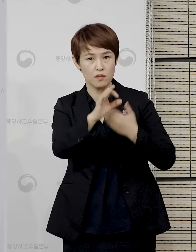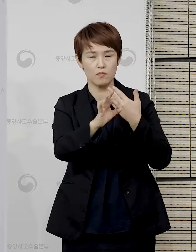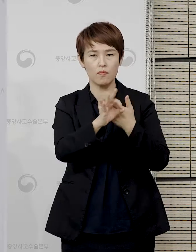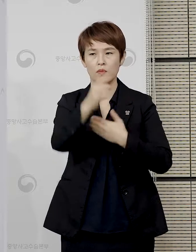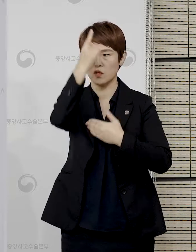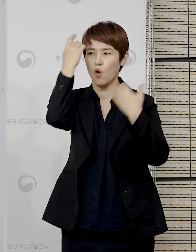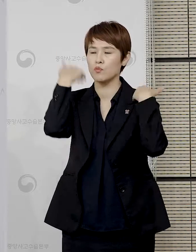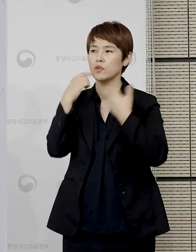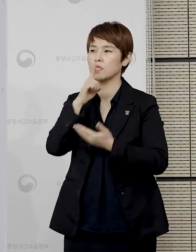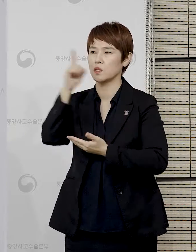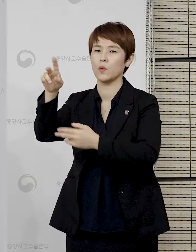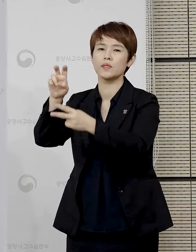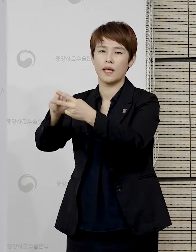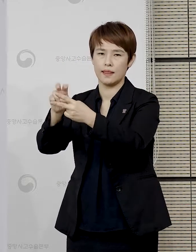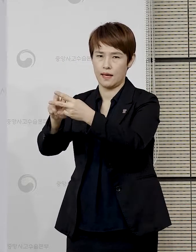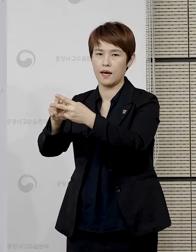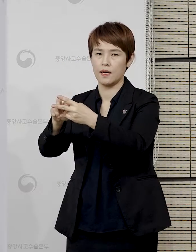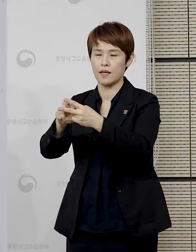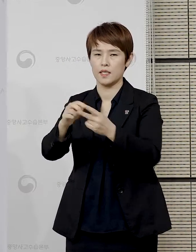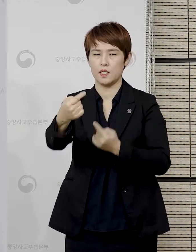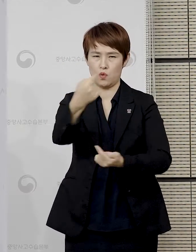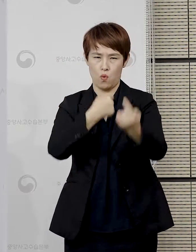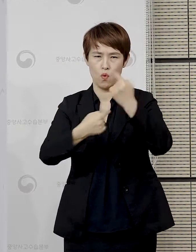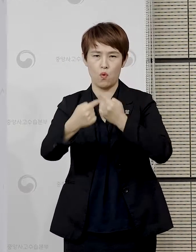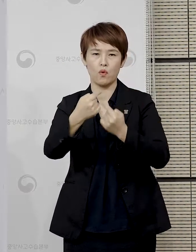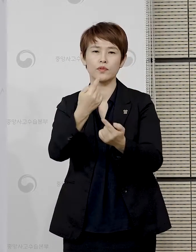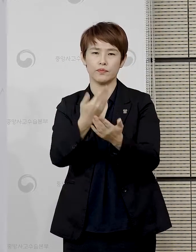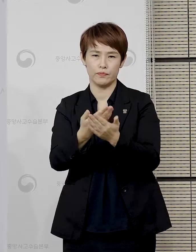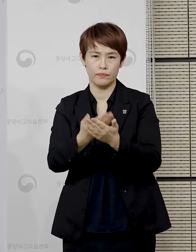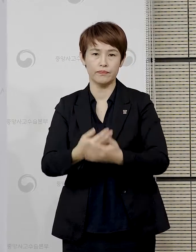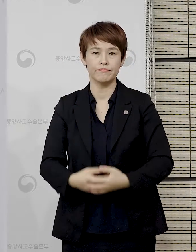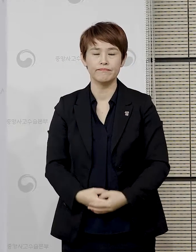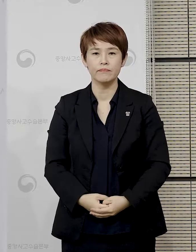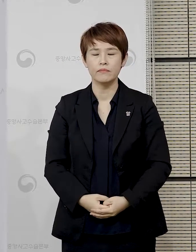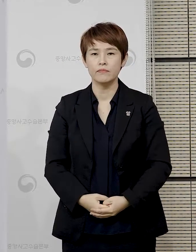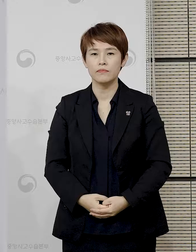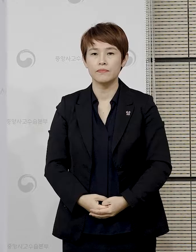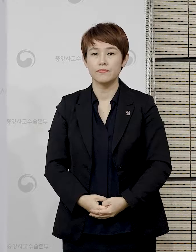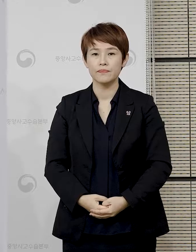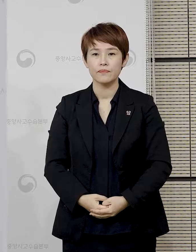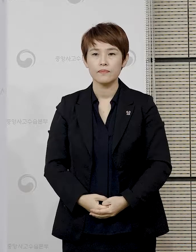운영하는 신고센터로 적극 신고해 주실 것을 당부드립니다.